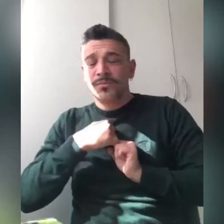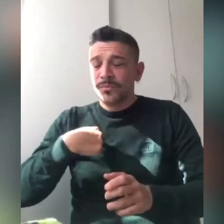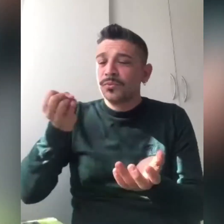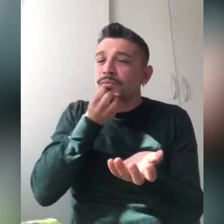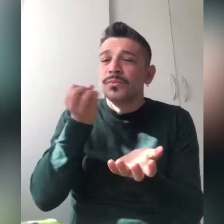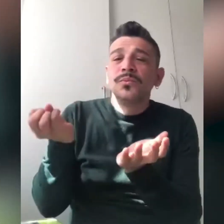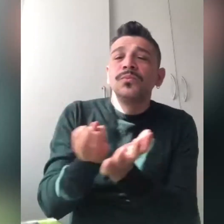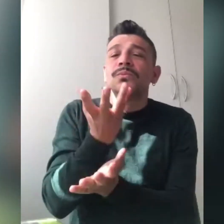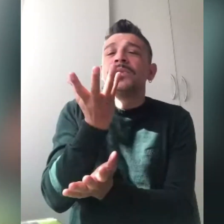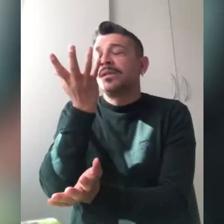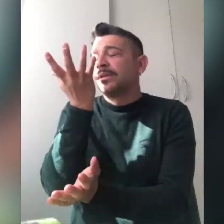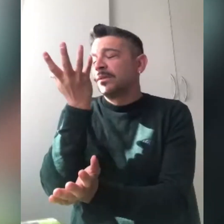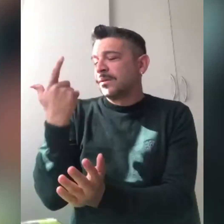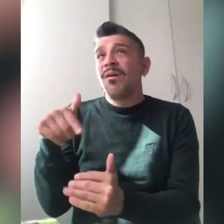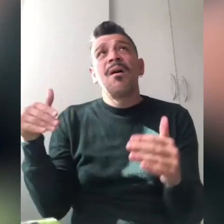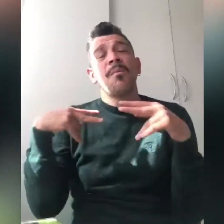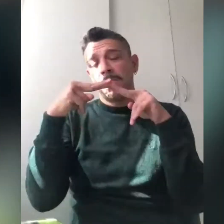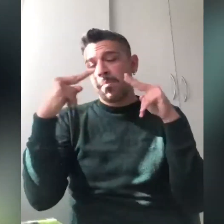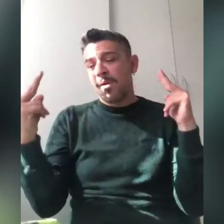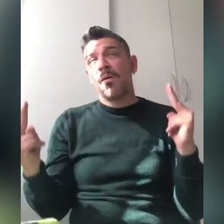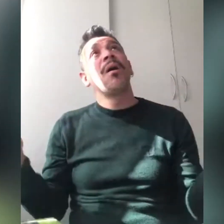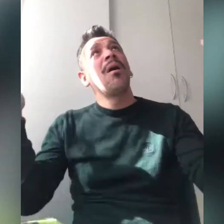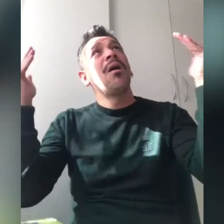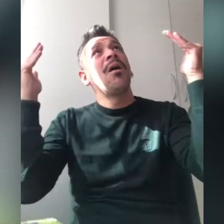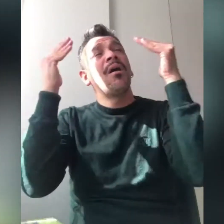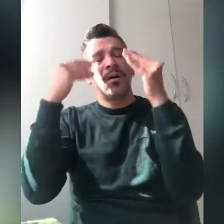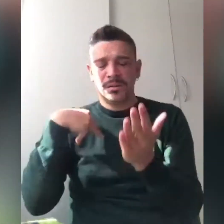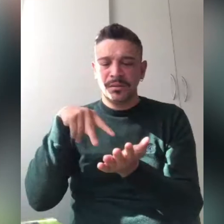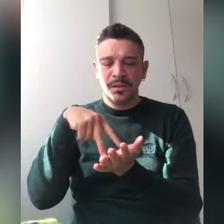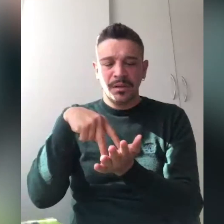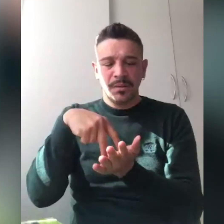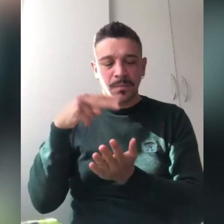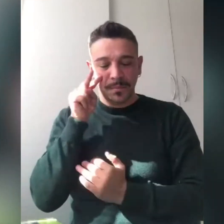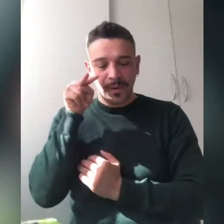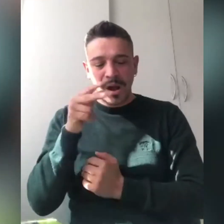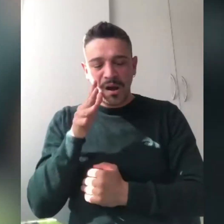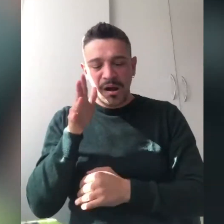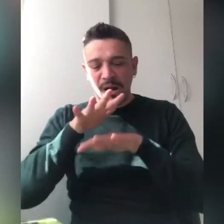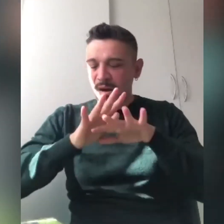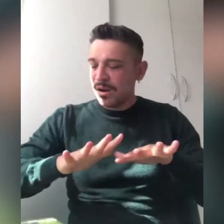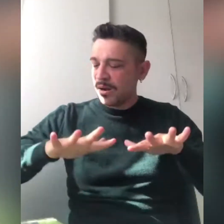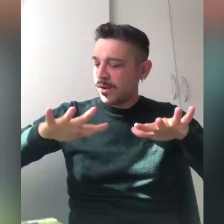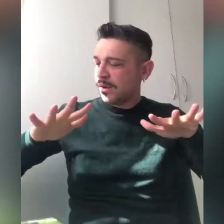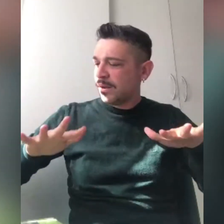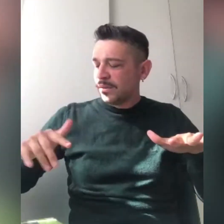mi è accaduto di notte su di un ponte, guardando l'acqua scura, con